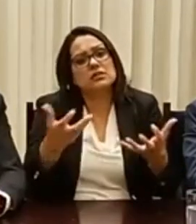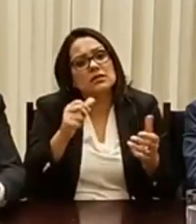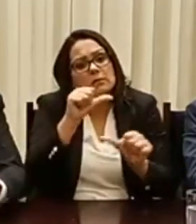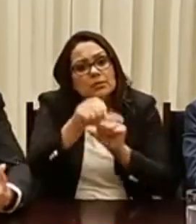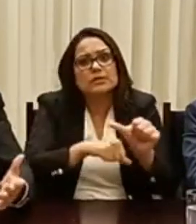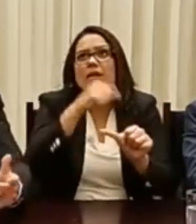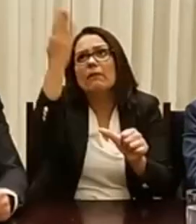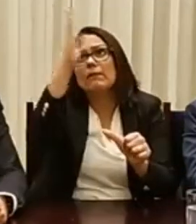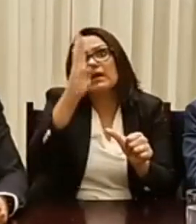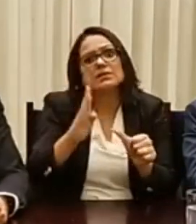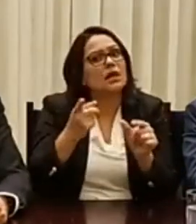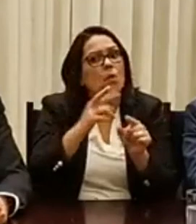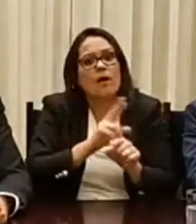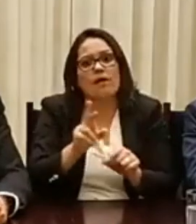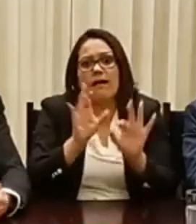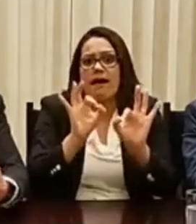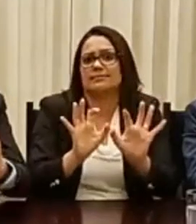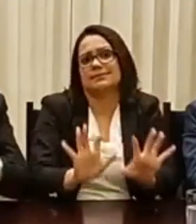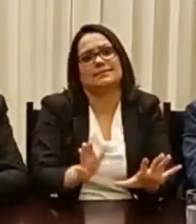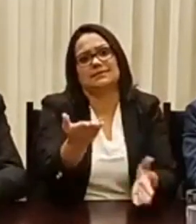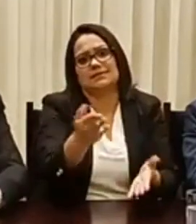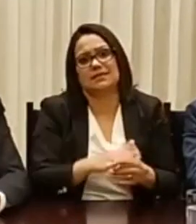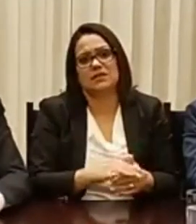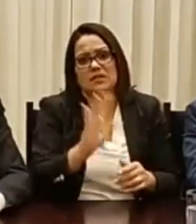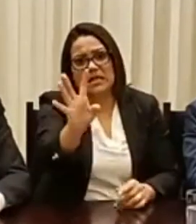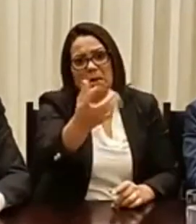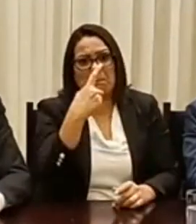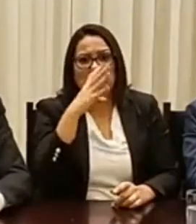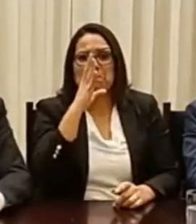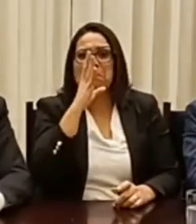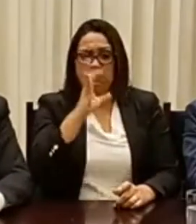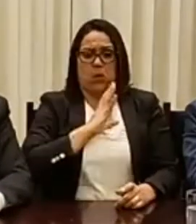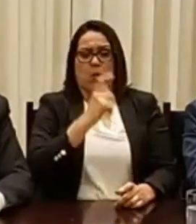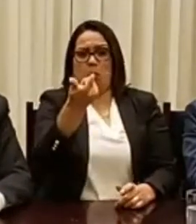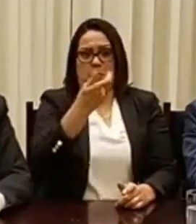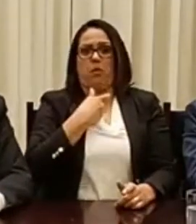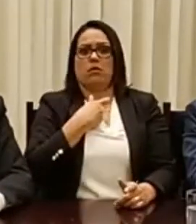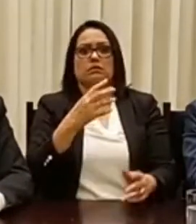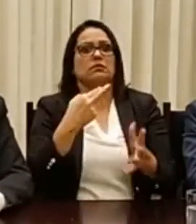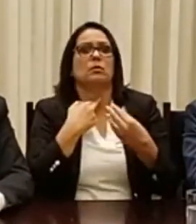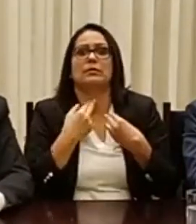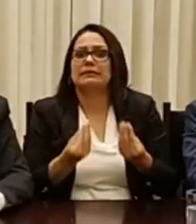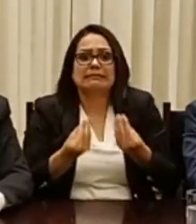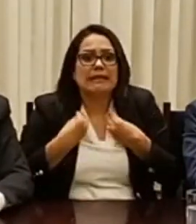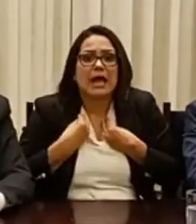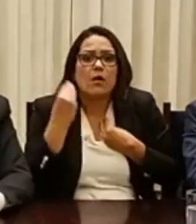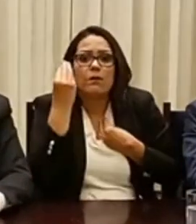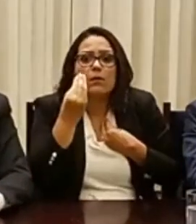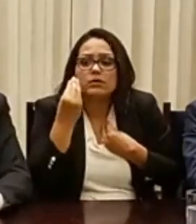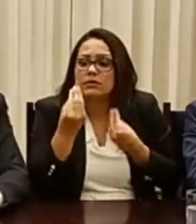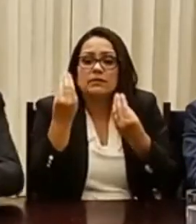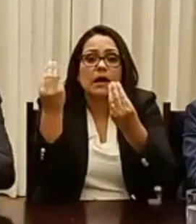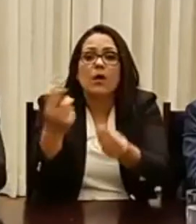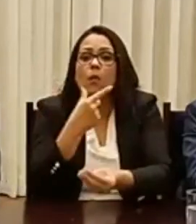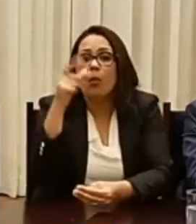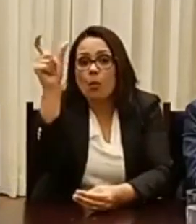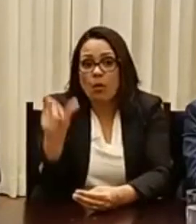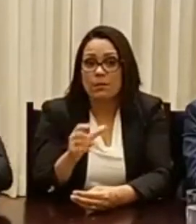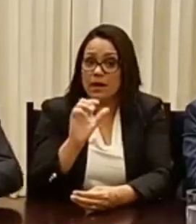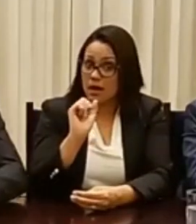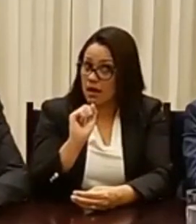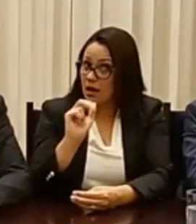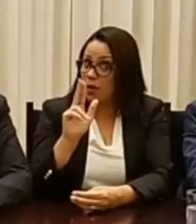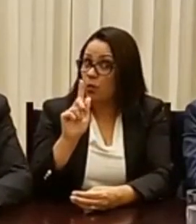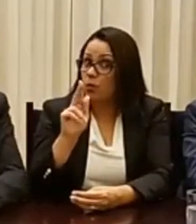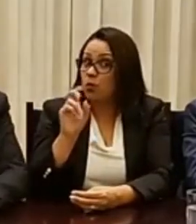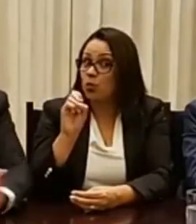muita coisa, mas muita coisa errada. Agora, se o pessoal atirar em cima de mim, sem dar oportunidade para o Augusto Aras, caso ele seja aprovado